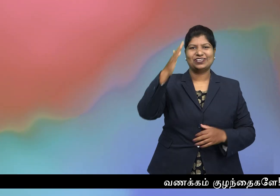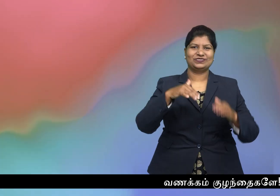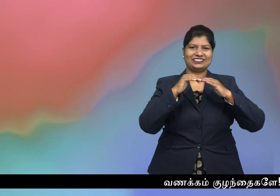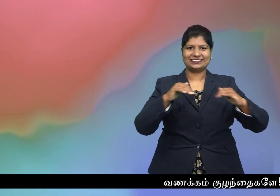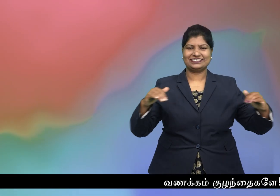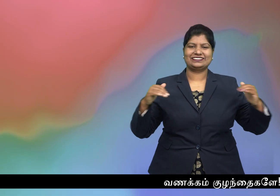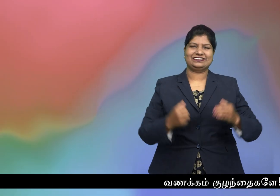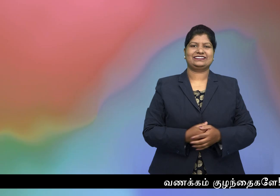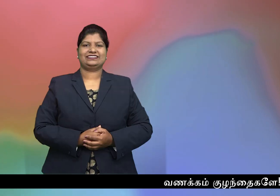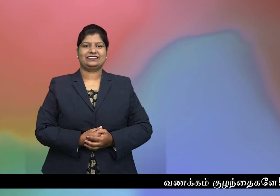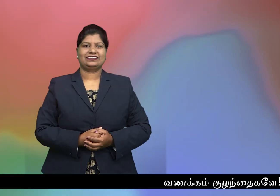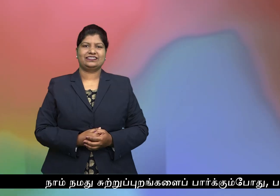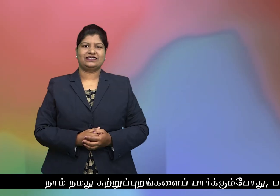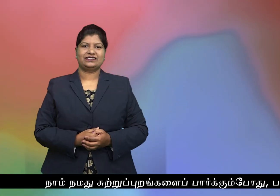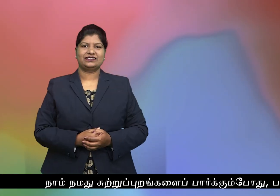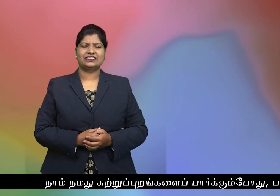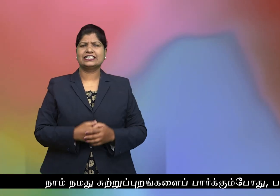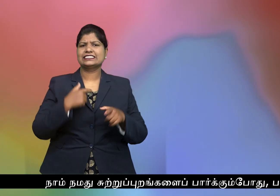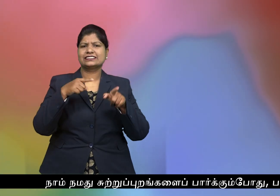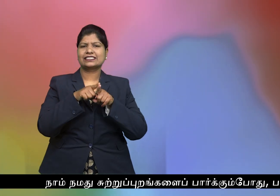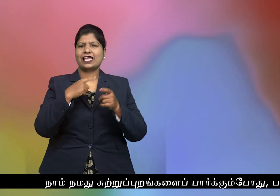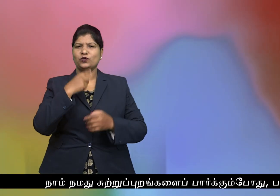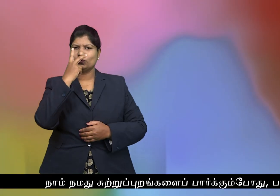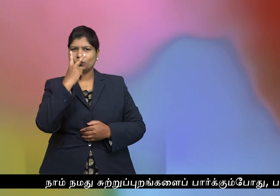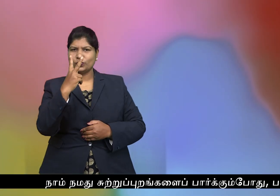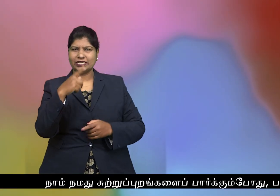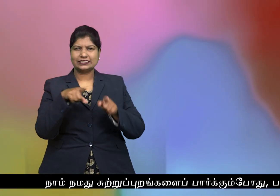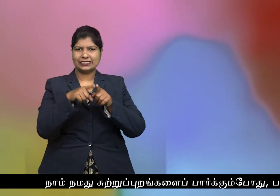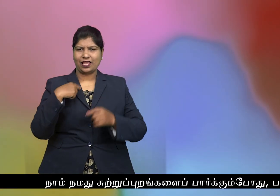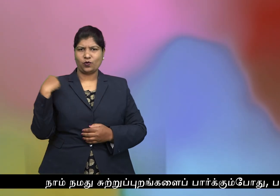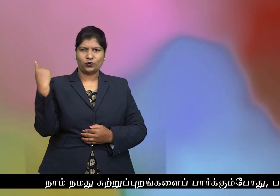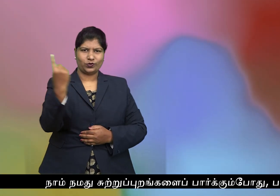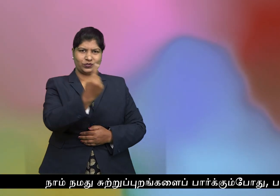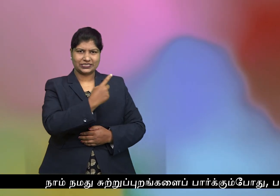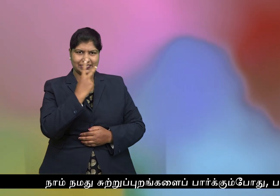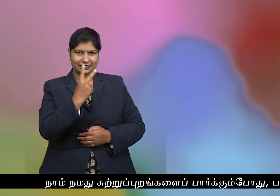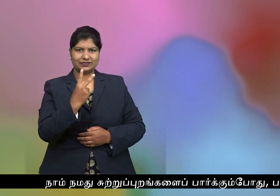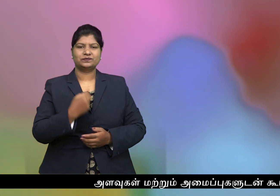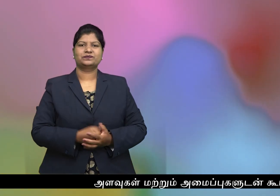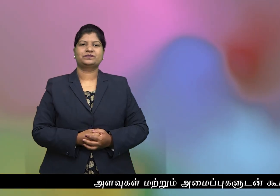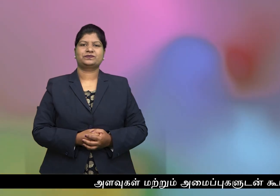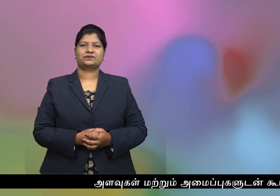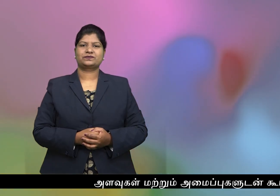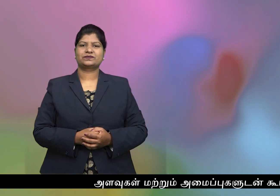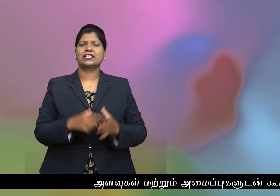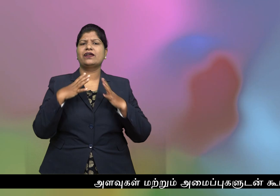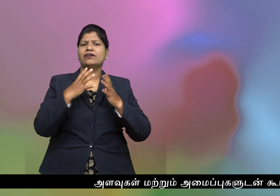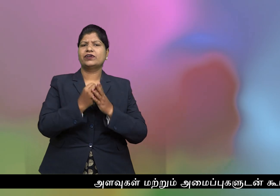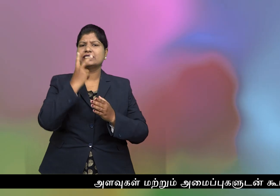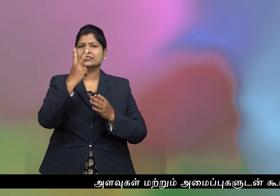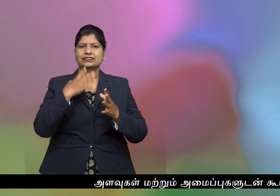வணக்கம் மாணவ செல்வங்களே! நாம் நமது சுற்றுப்புறங்களை பார்க்கும்போது பல்வேறு வடிவங்கள், அளவுகள்